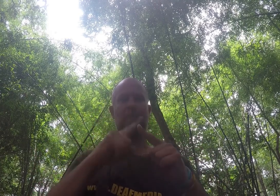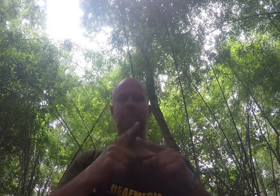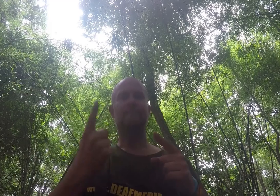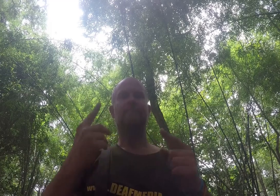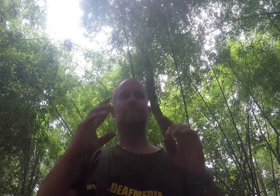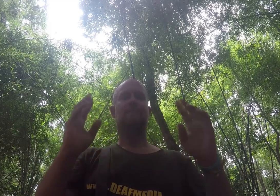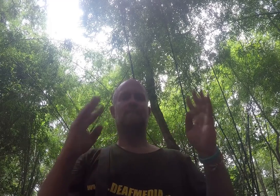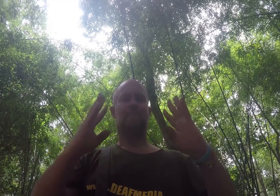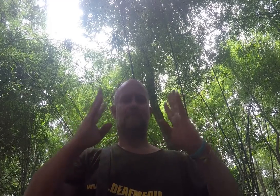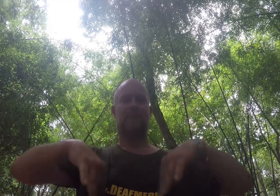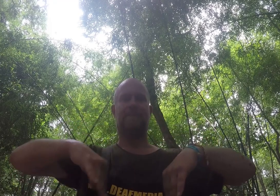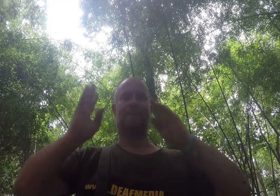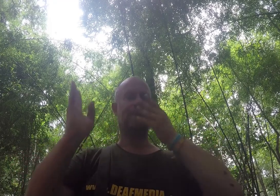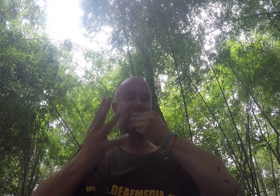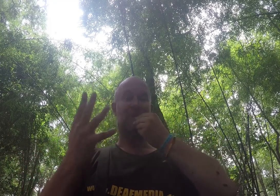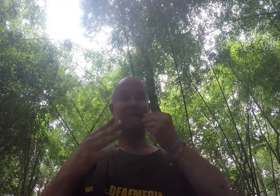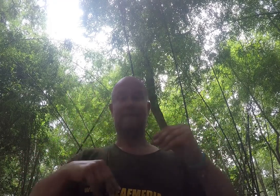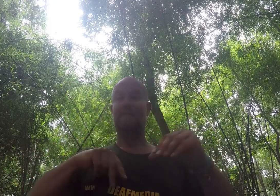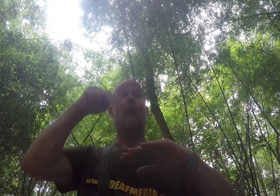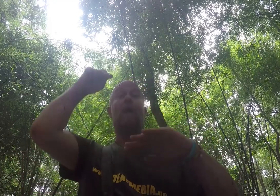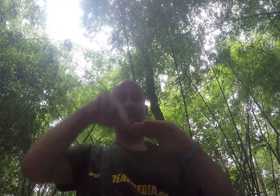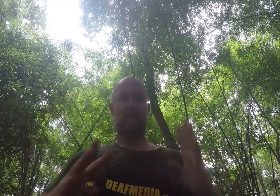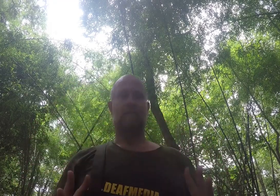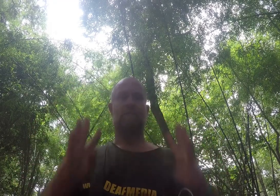In einer Vorrichtung sogar wurde der ganze Körper aufgespießt.